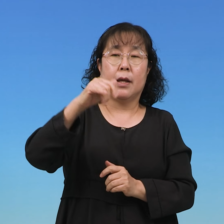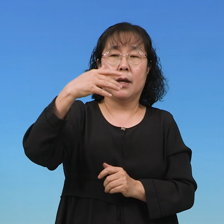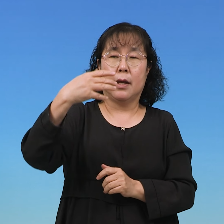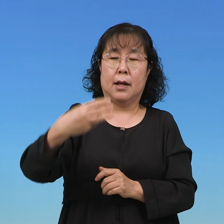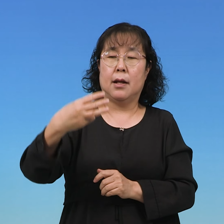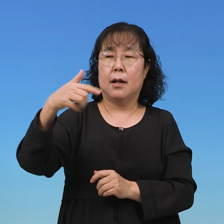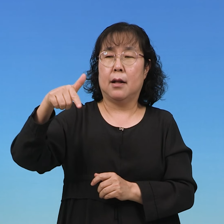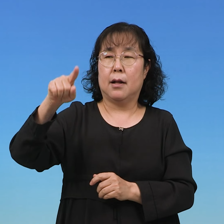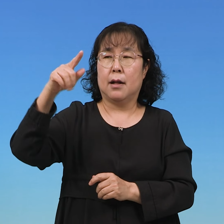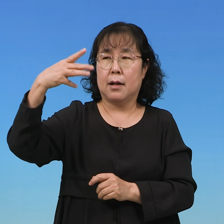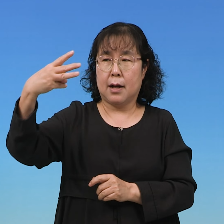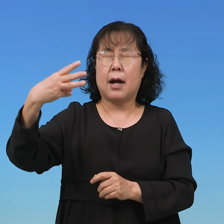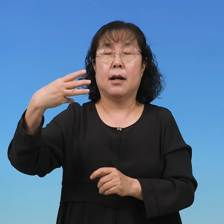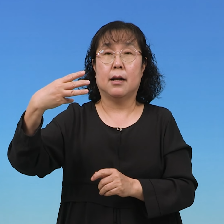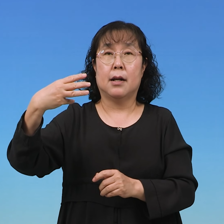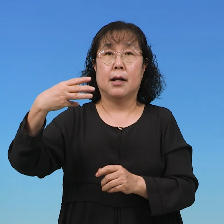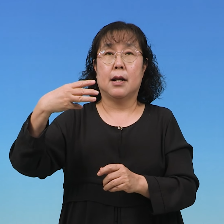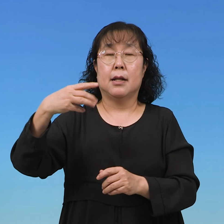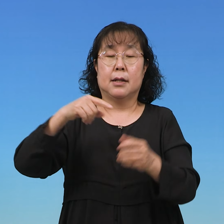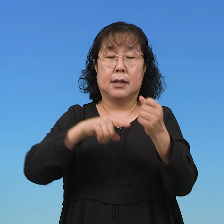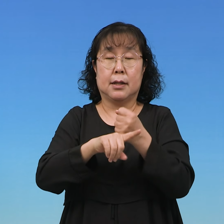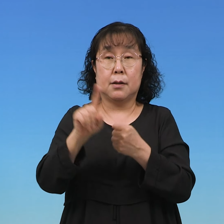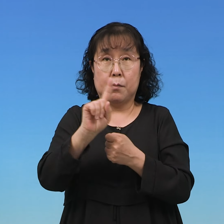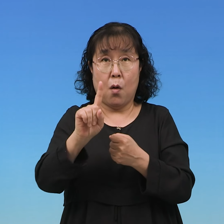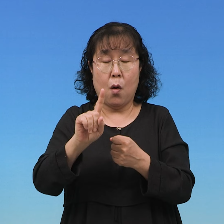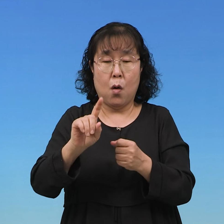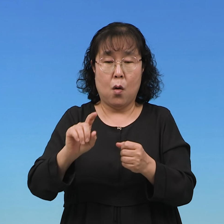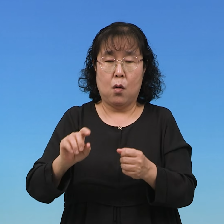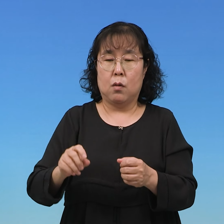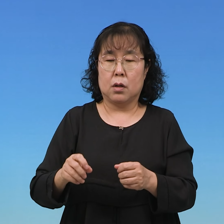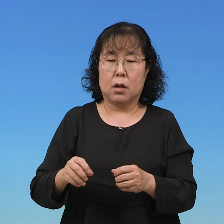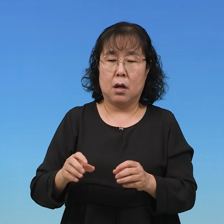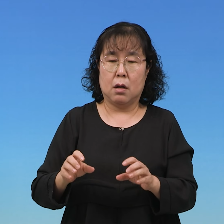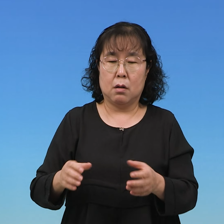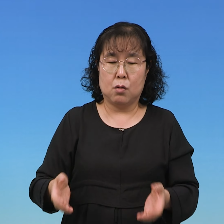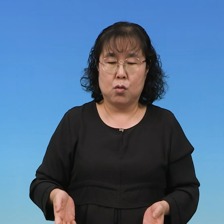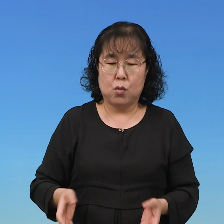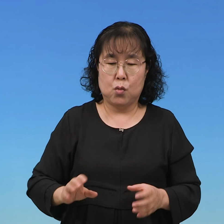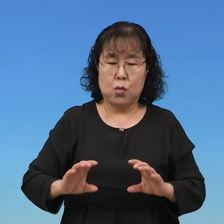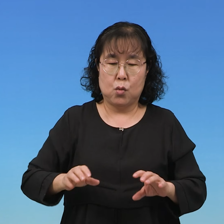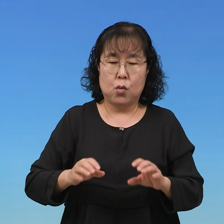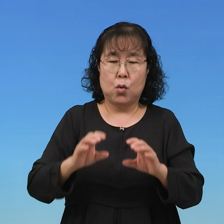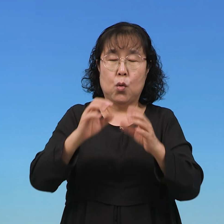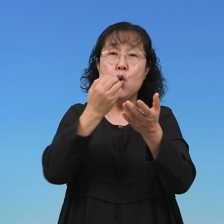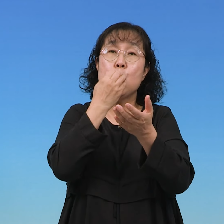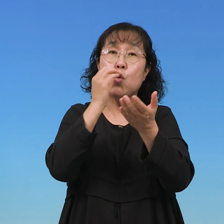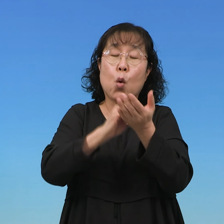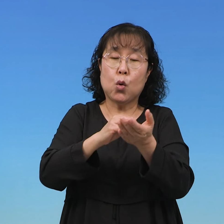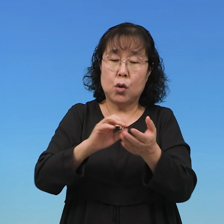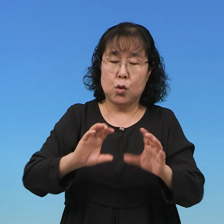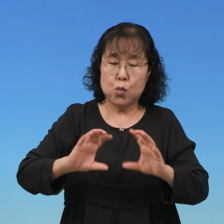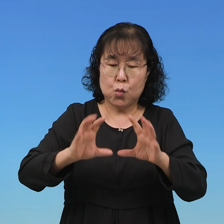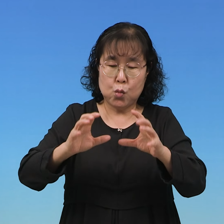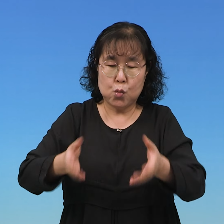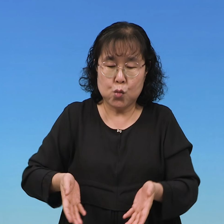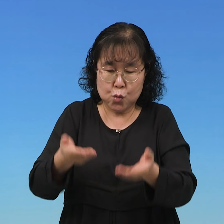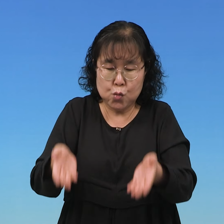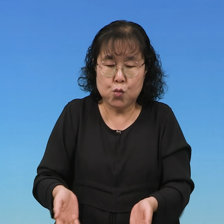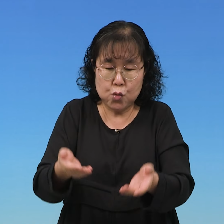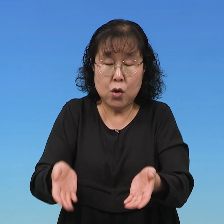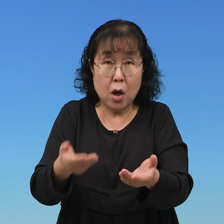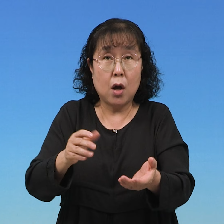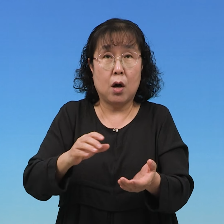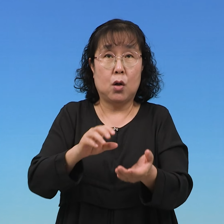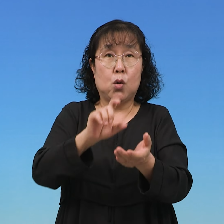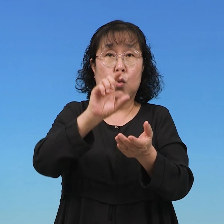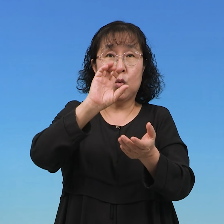이 지명은요 이런 뜻입니다. 굴리다, 굴러 보내다, 없애다 이런 뜻을 가진 단어예요.